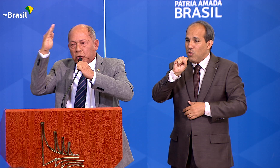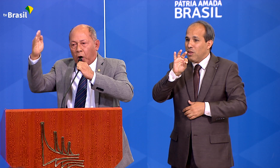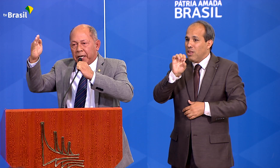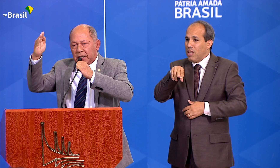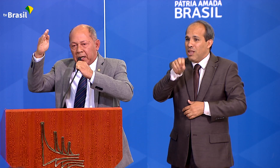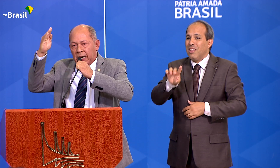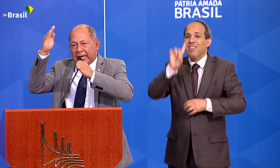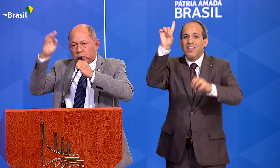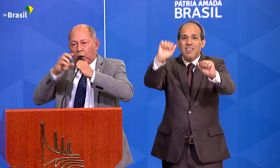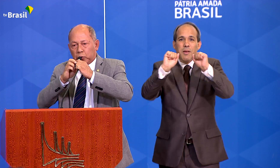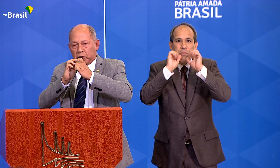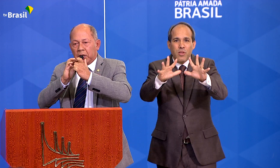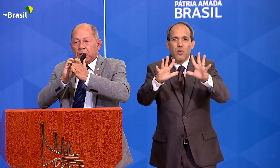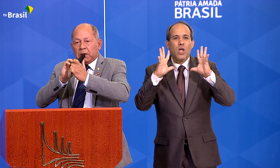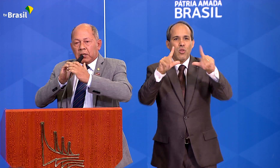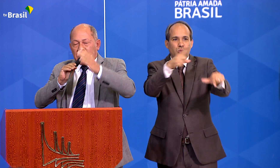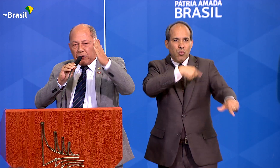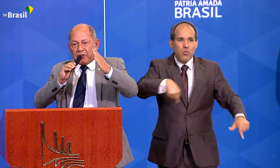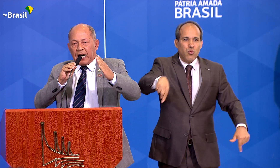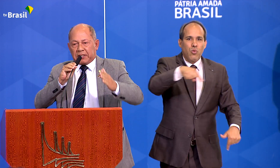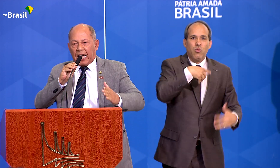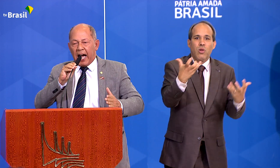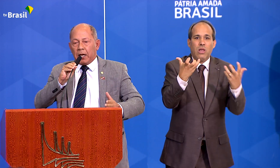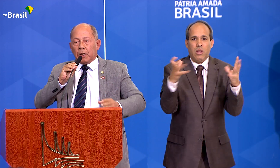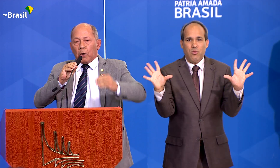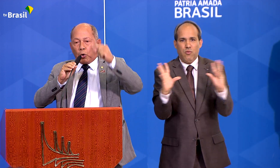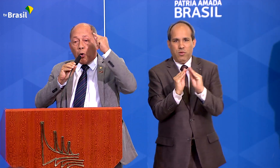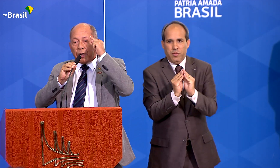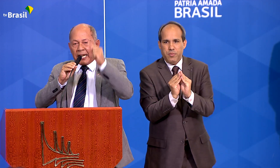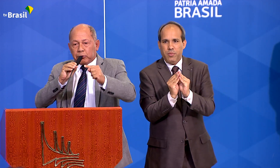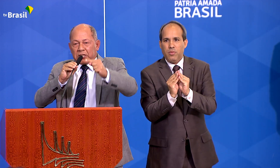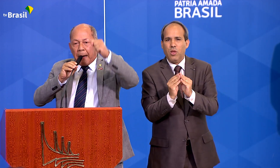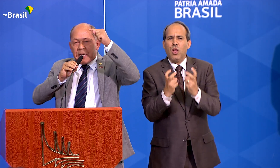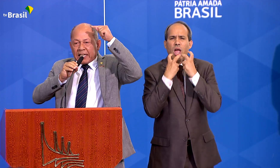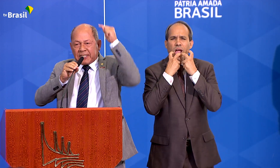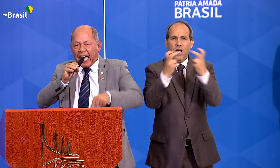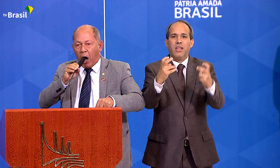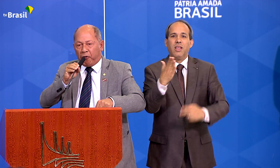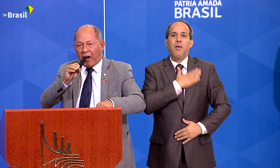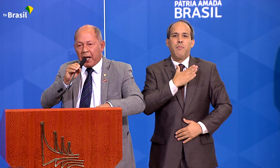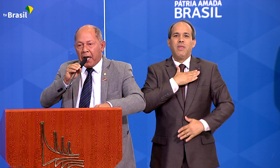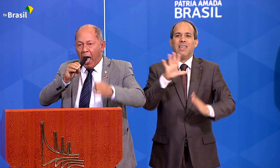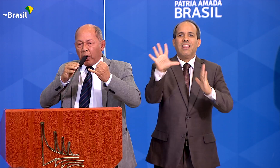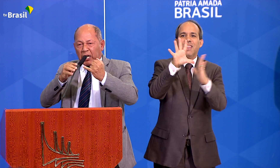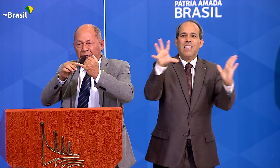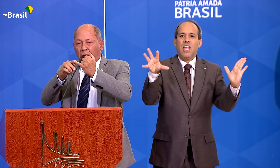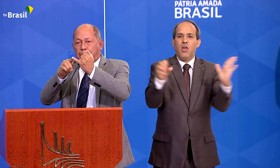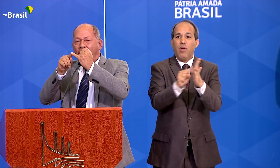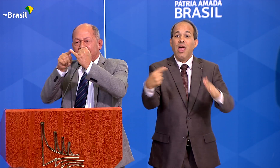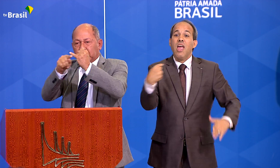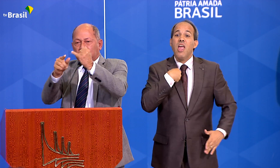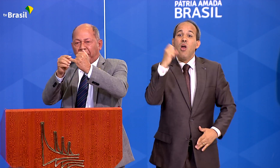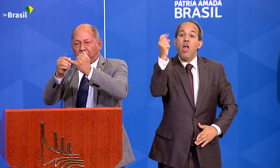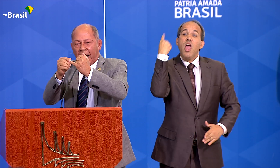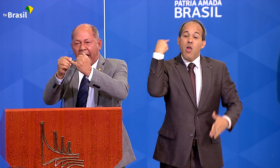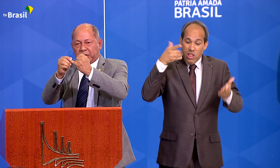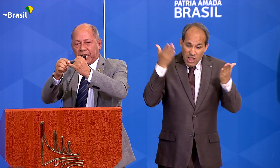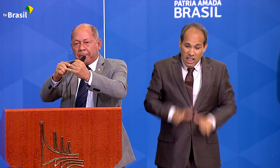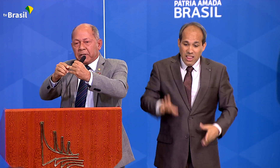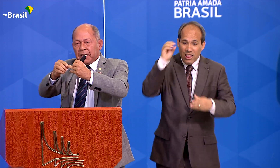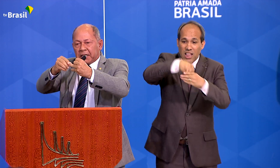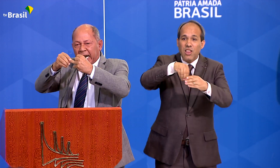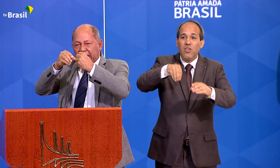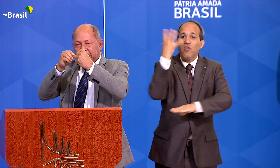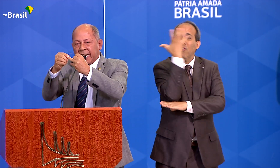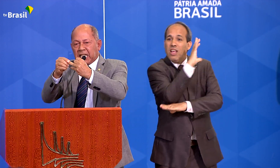Deus nos abençoe a todos e quero finalizar com o grito da minha selva é o que fui parido na